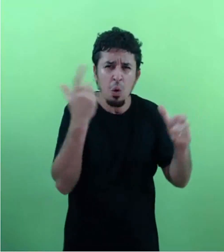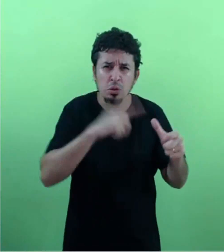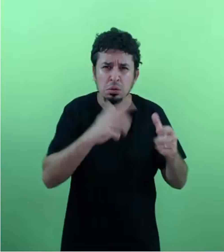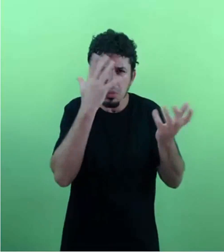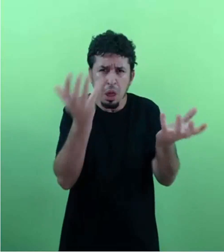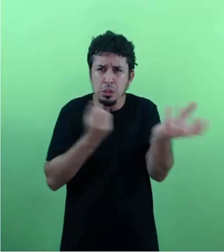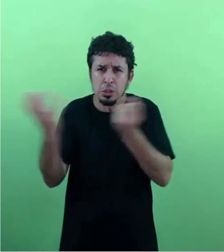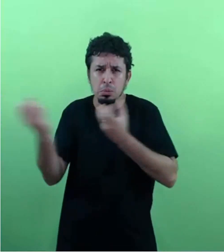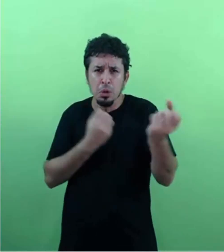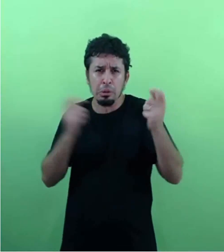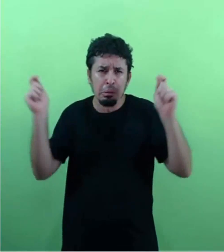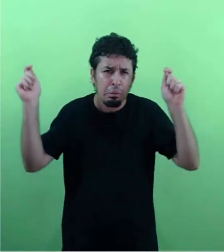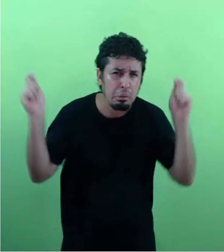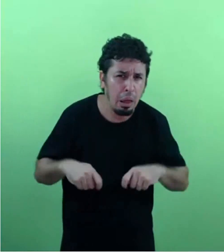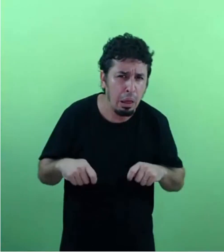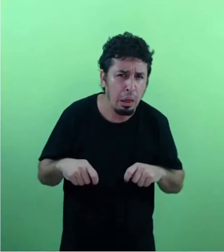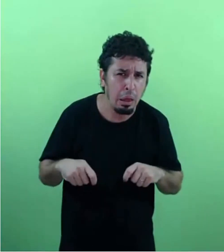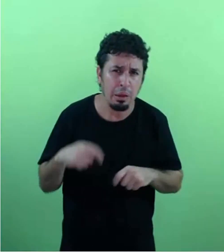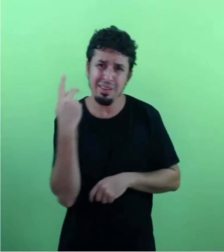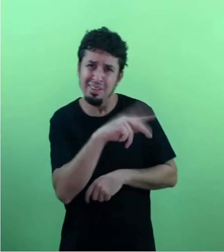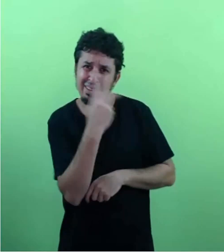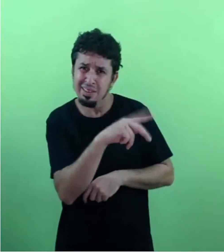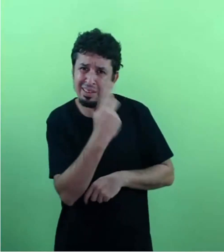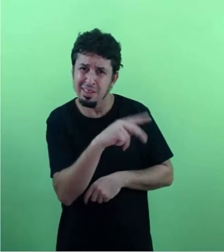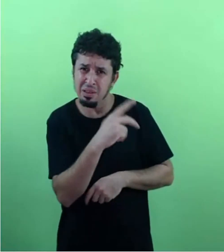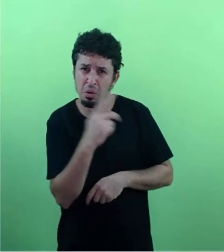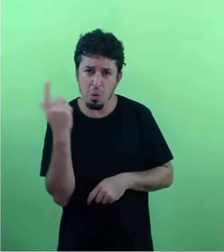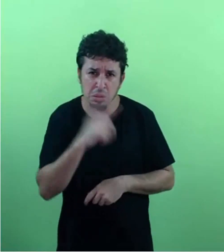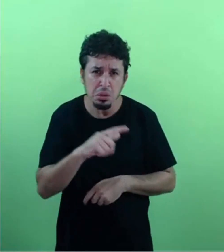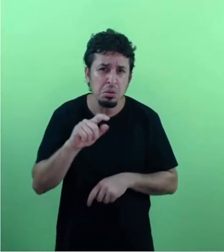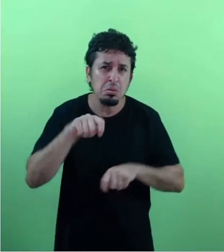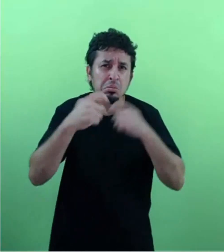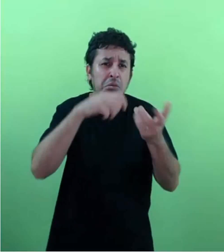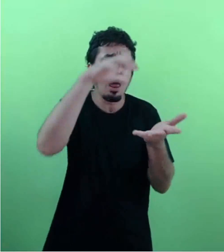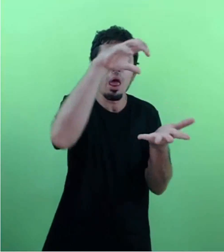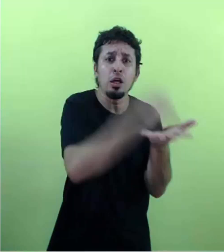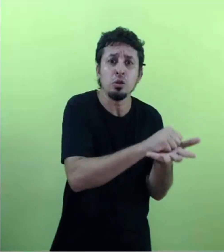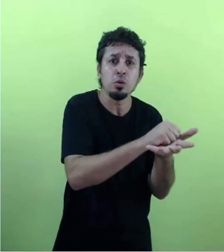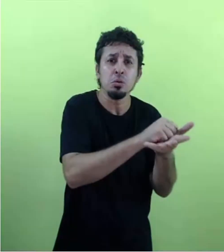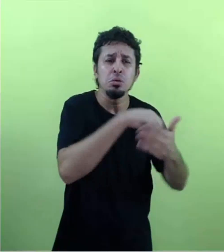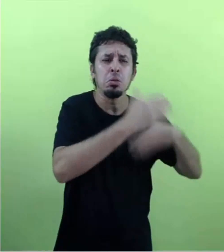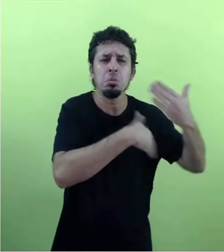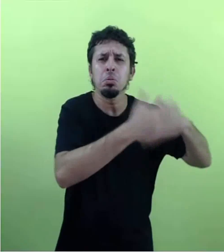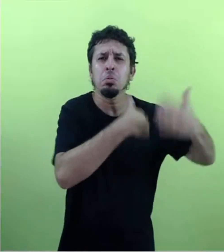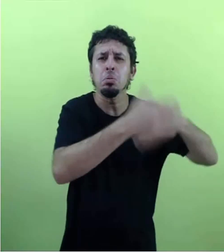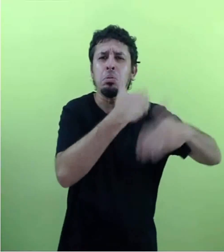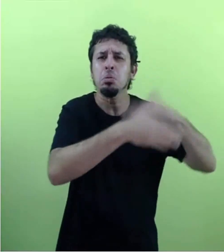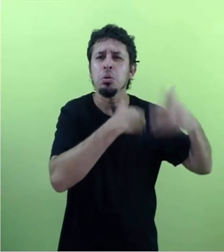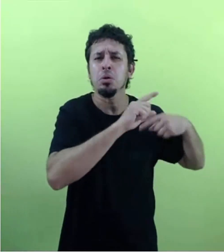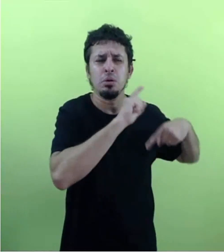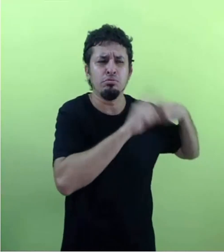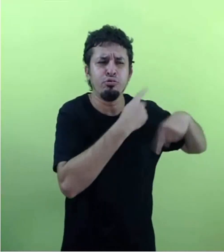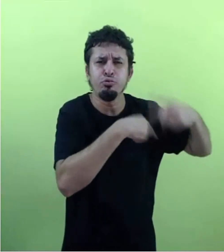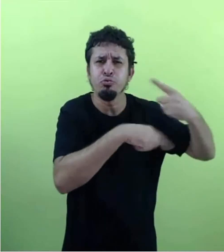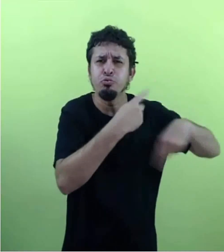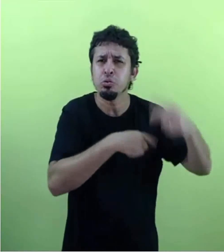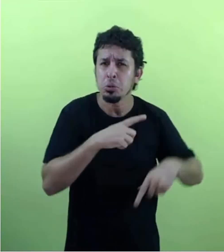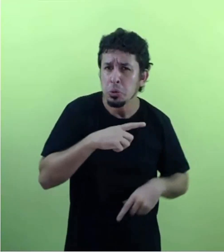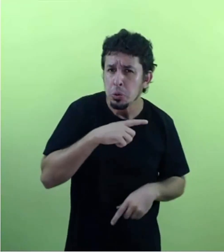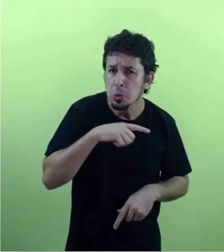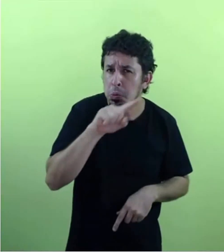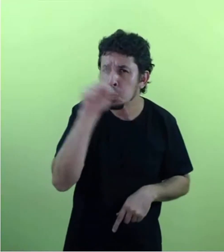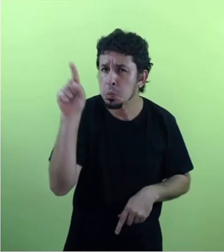ser acolhida. E permaneceria ela enquanto registro que transpõe o tempo, passando por gerações